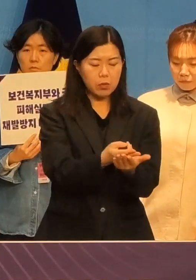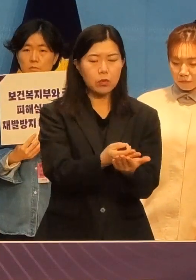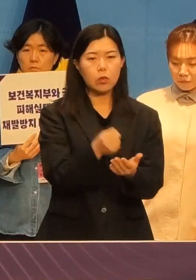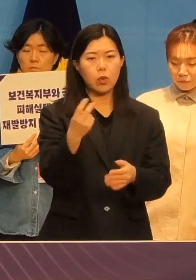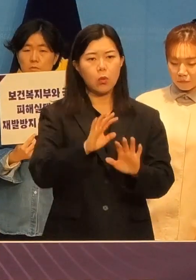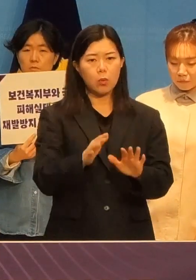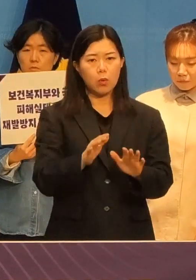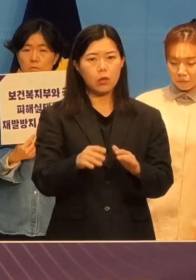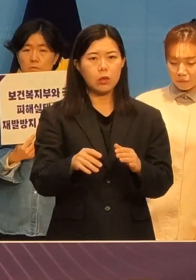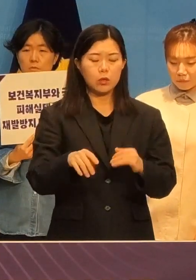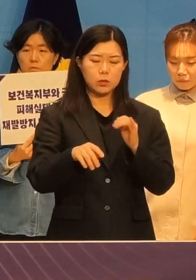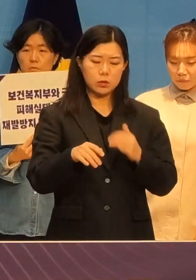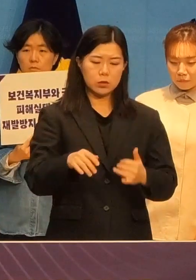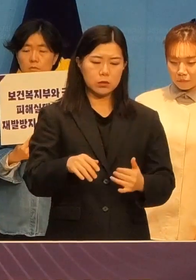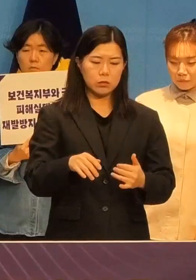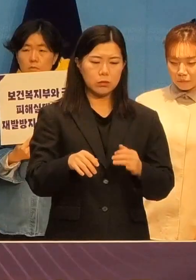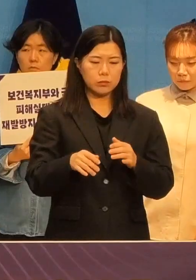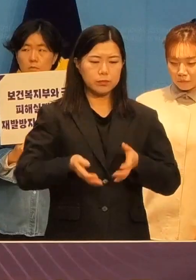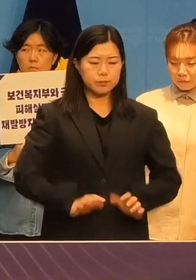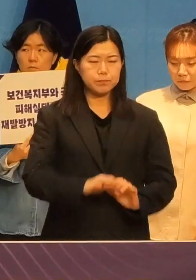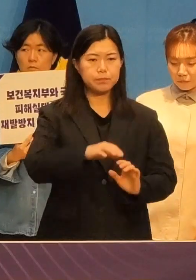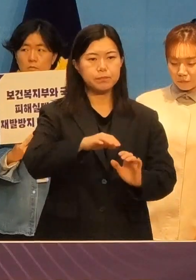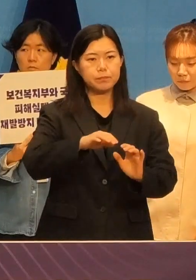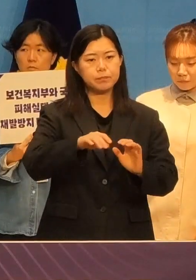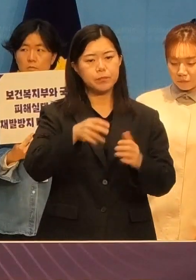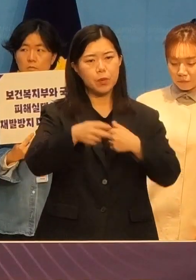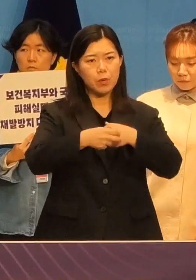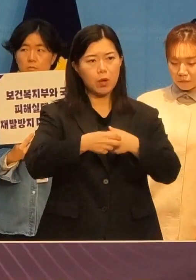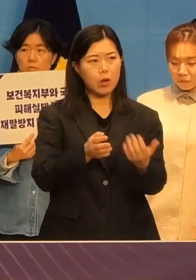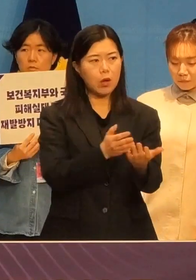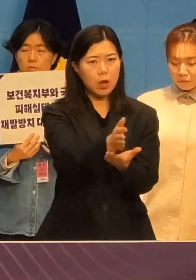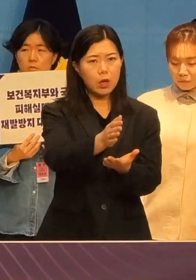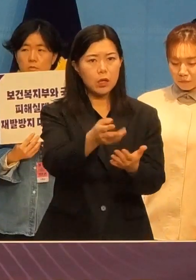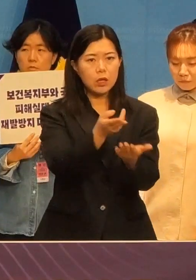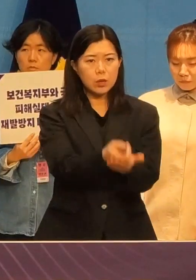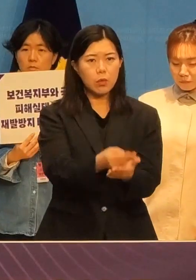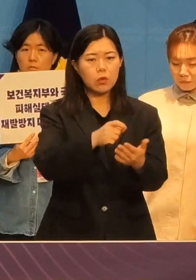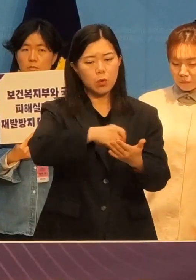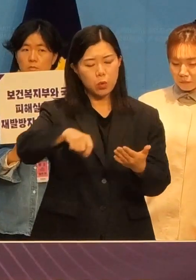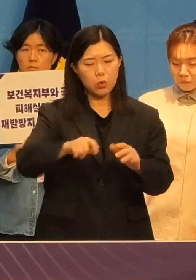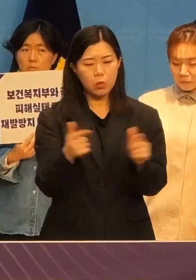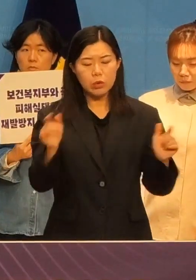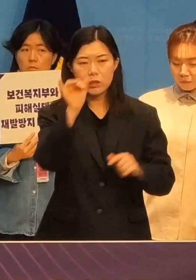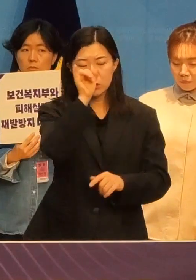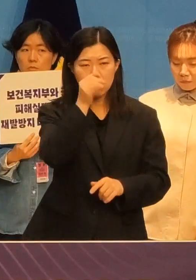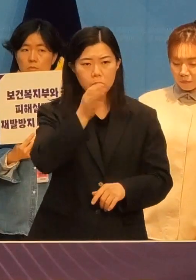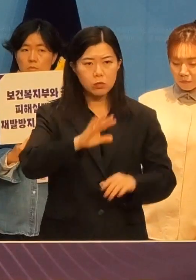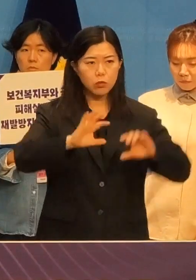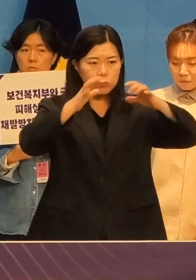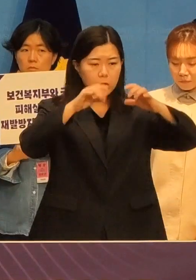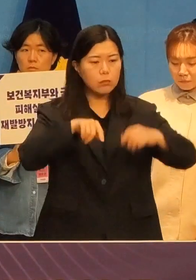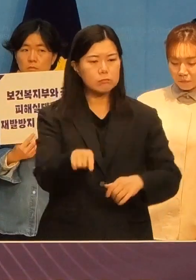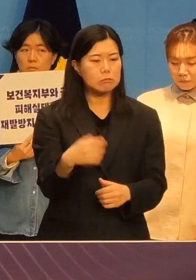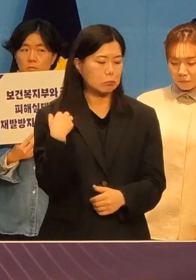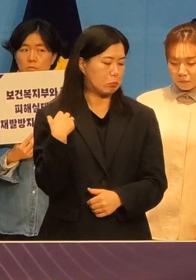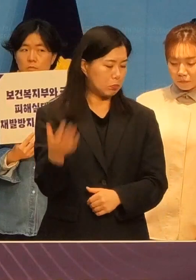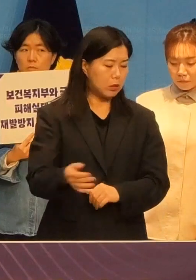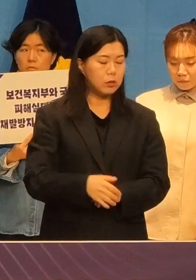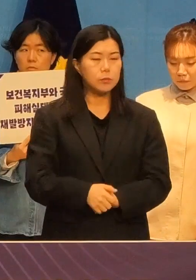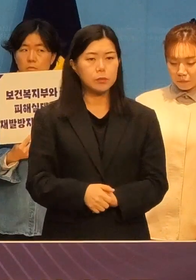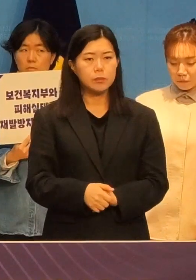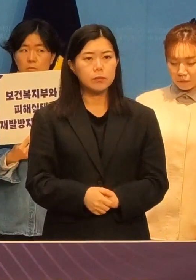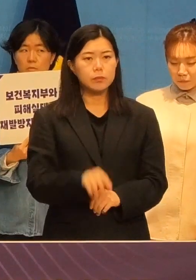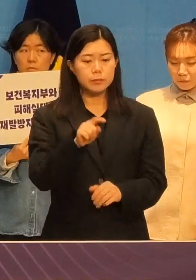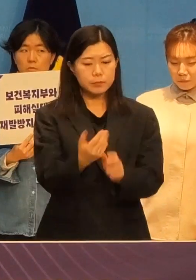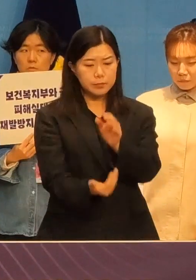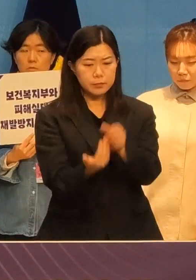산부인과 진료 정황까지도 존재하였습니다. 그럼에도 국가는 이를 감지하지도 개입하지도 않았습니다. 이